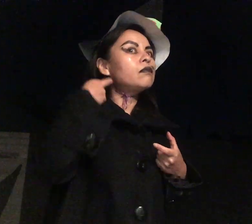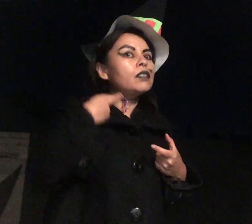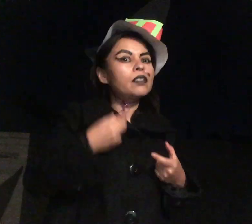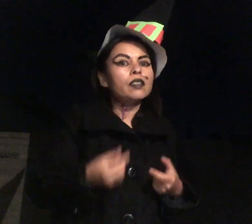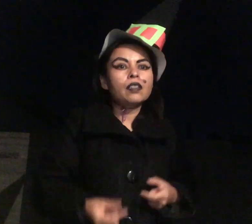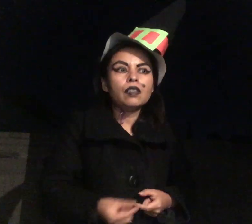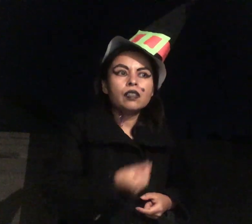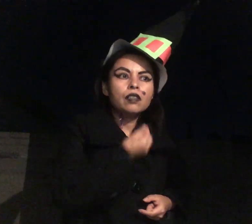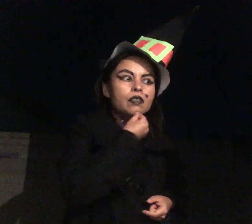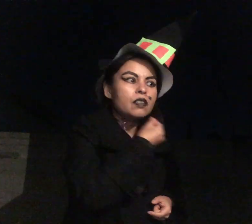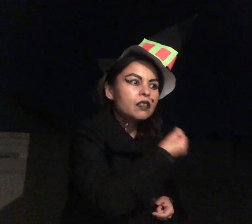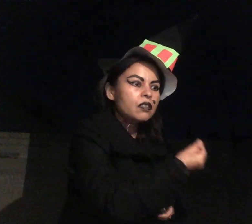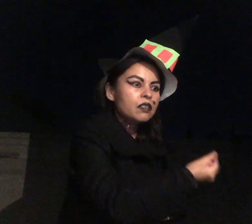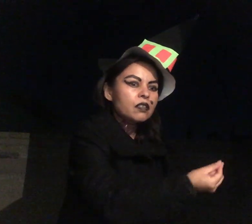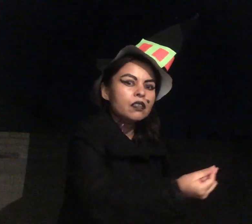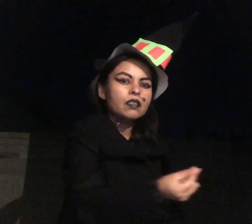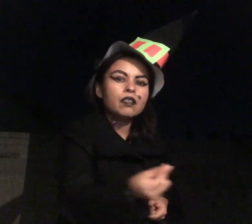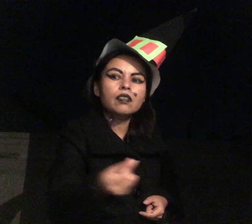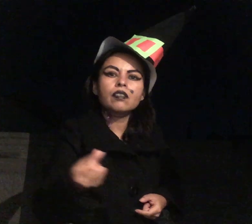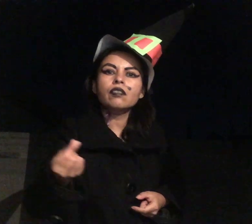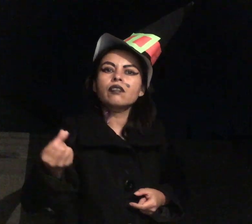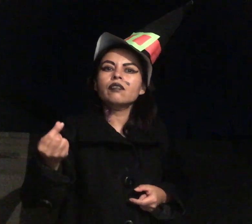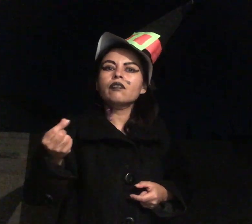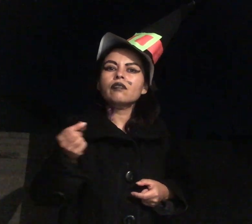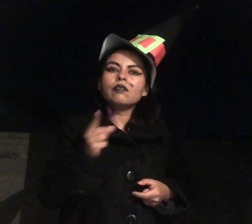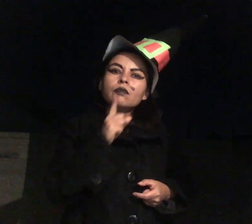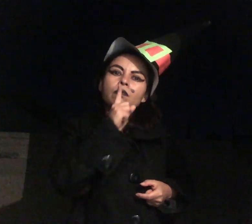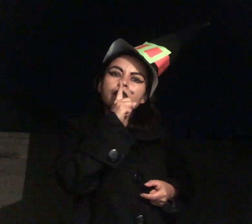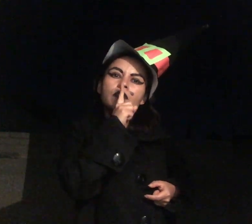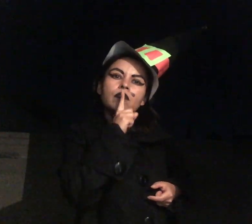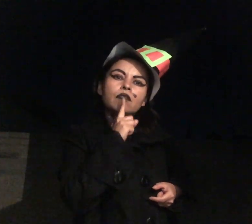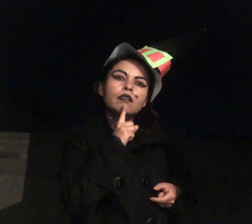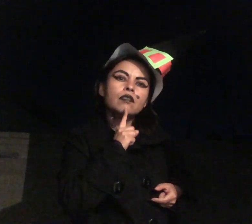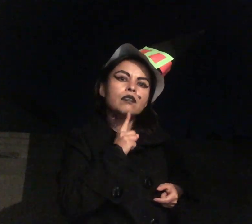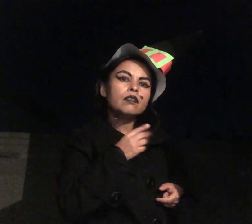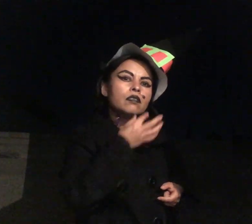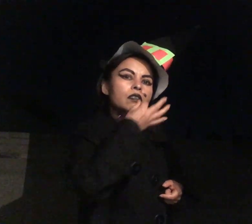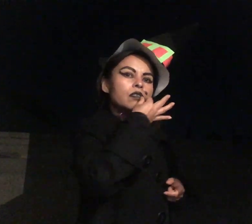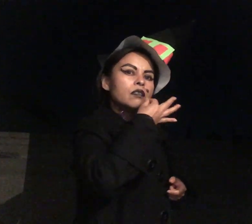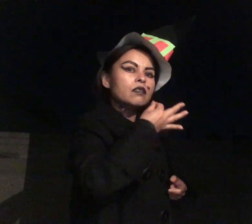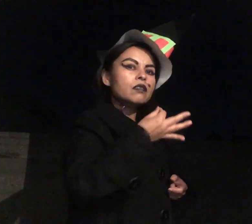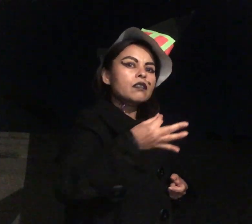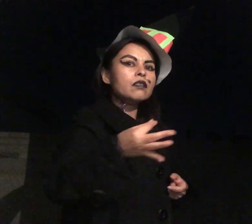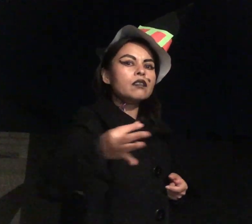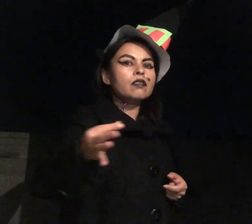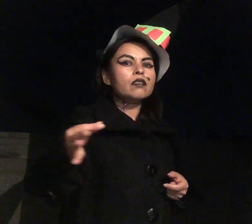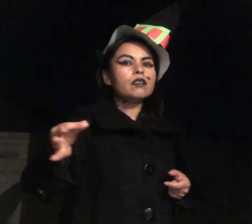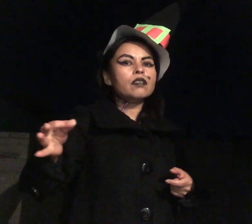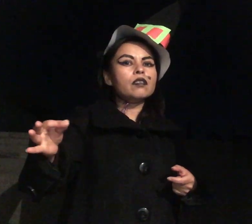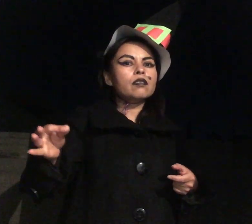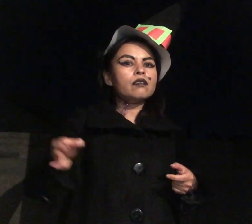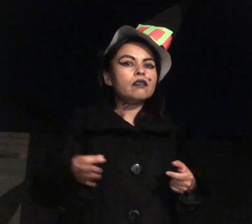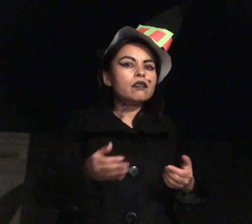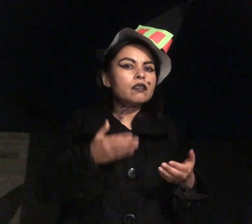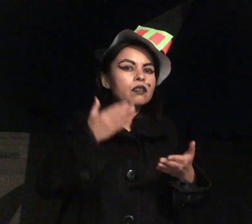Son las malditas brujas empeñadas en buscar a